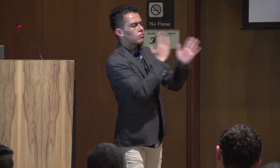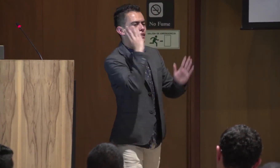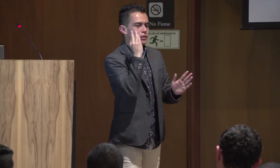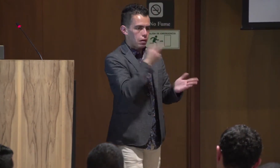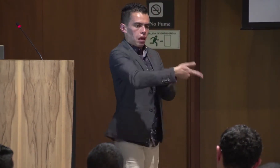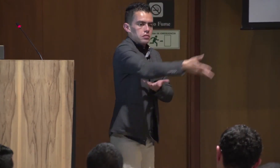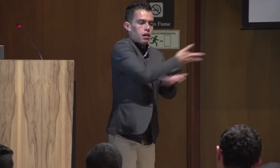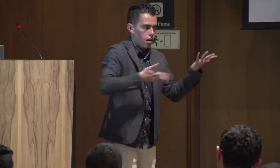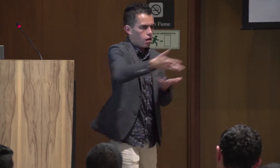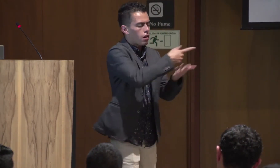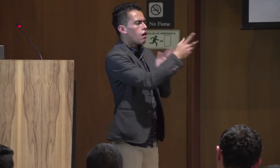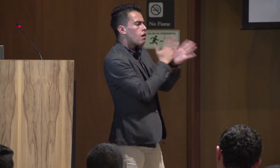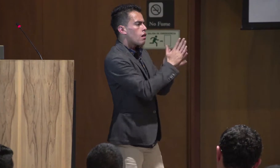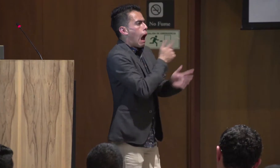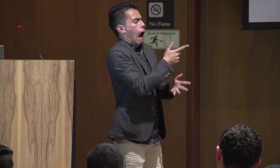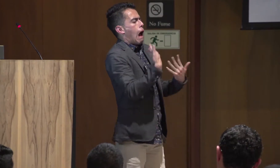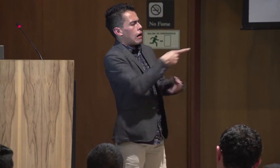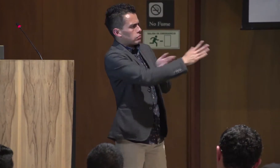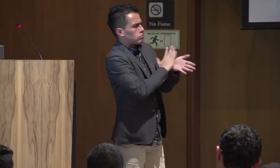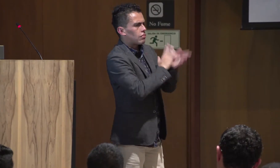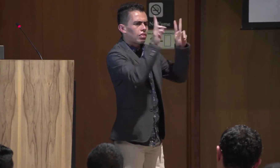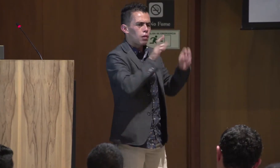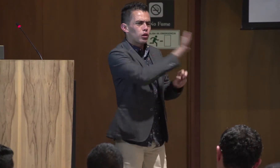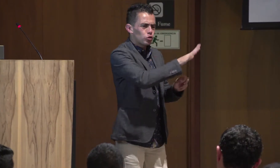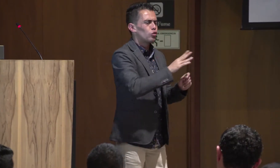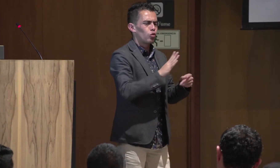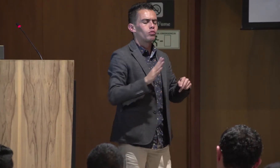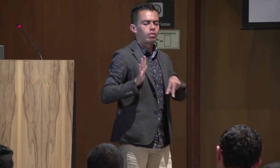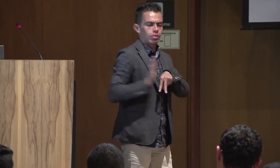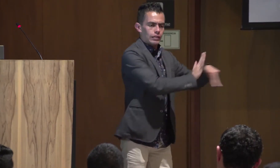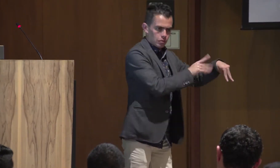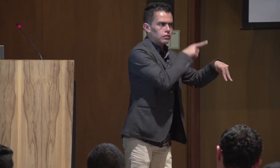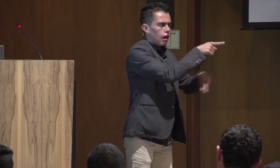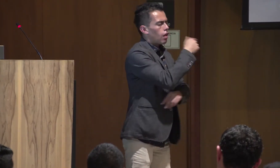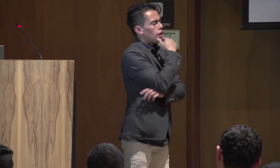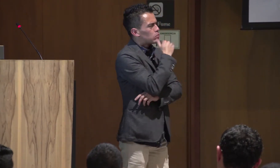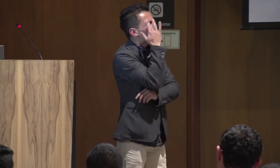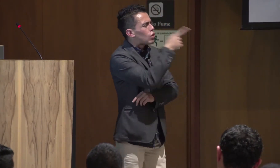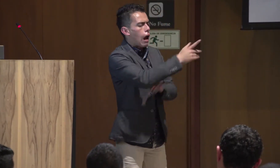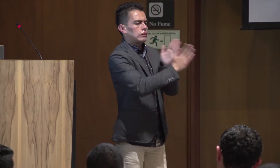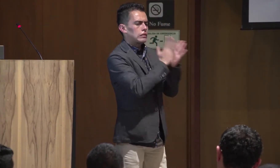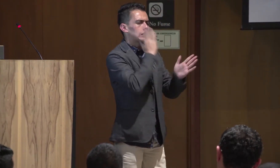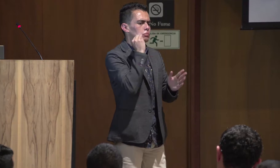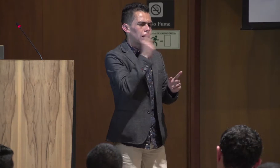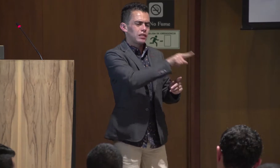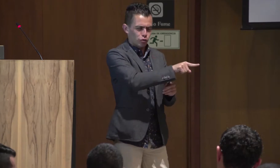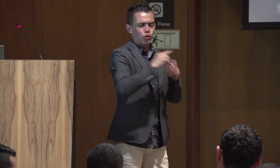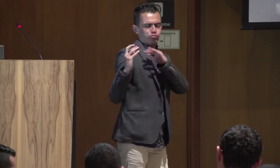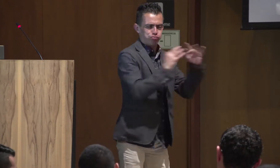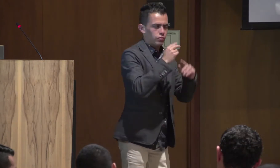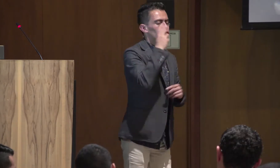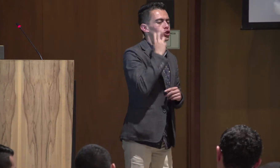ella se cuestionaba un poco acerca de su experiencia de vida y nos permitió conocer un poco cómo era su situación actual